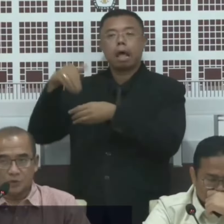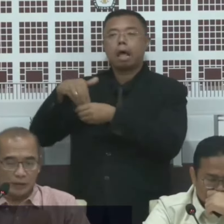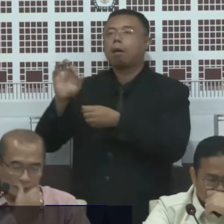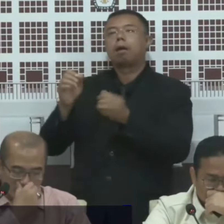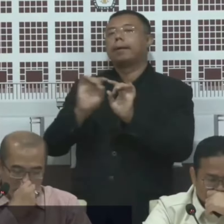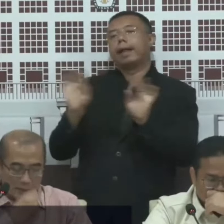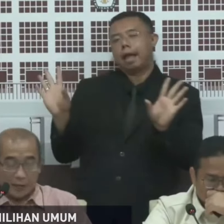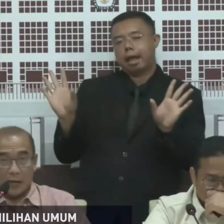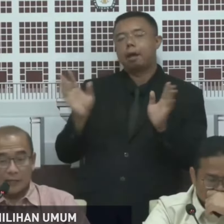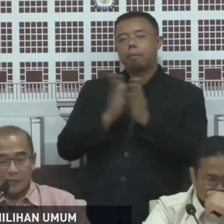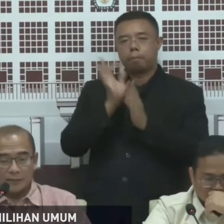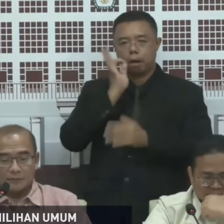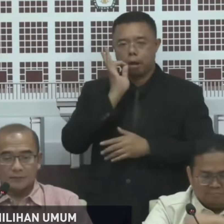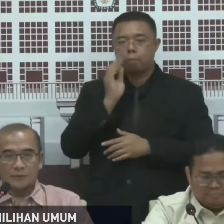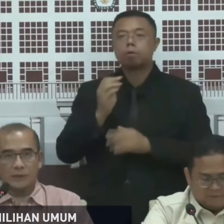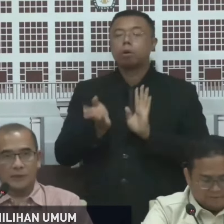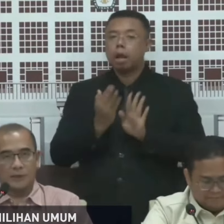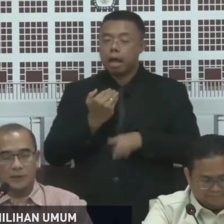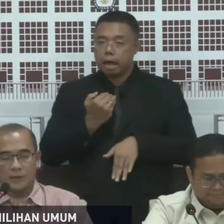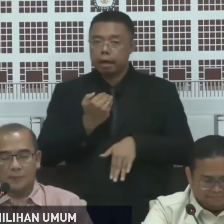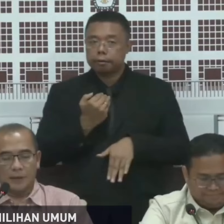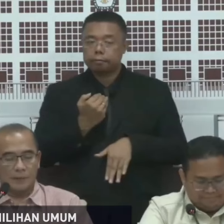belum sesuai. Sekali lagi